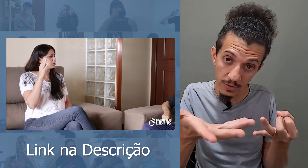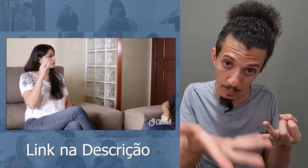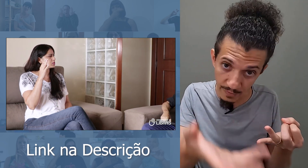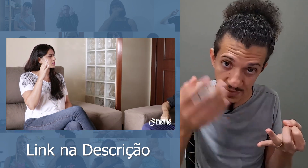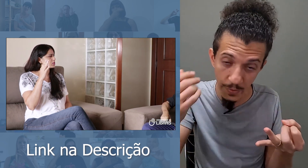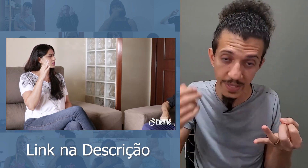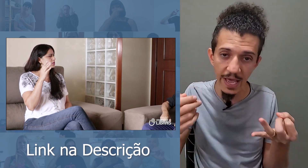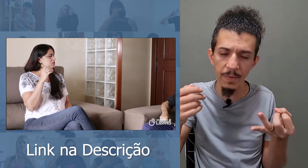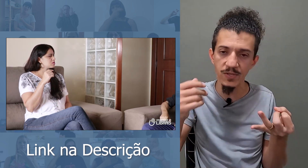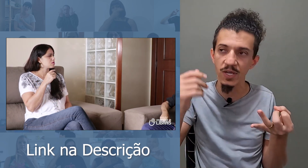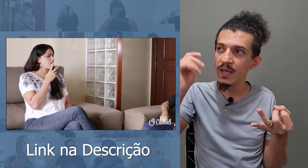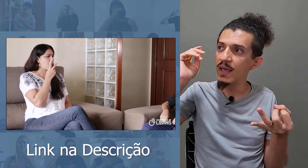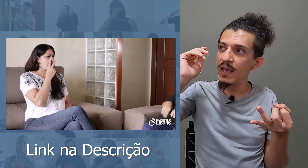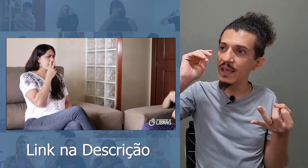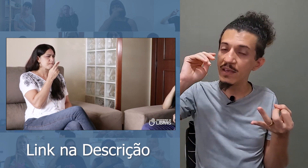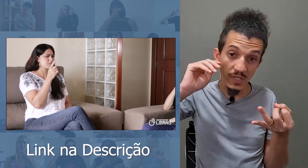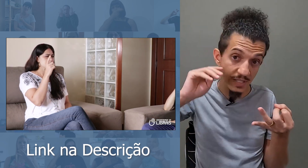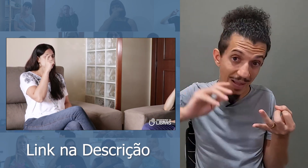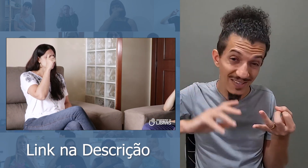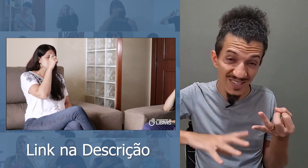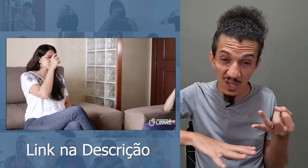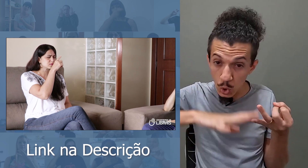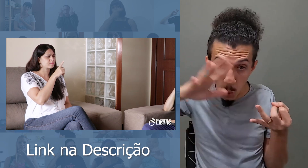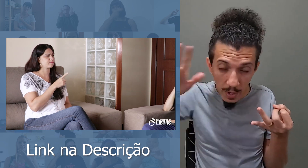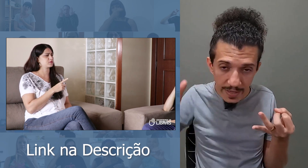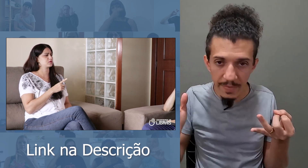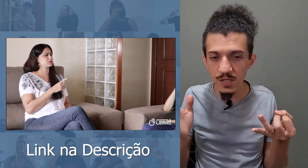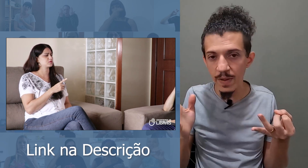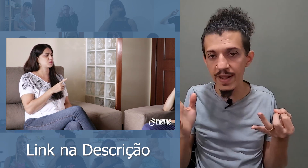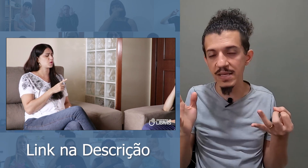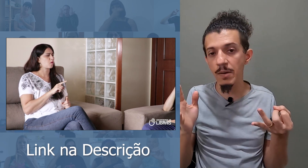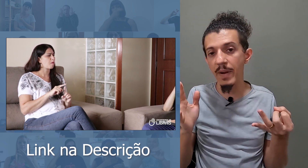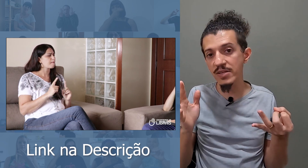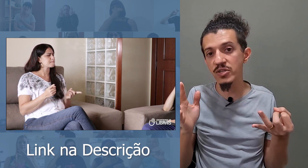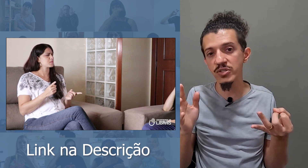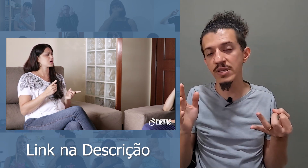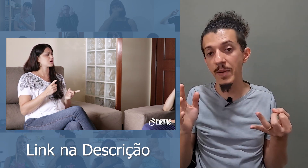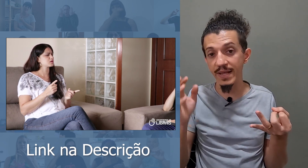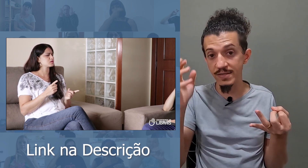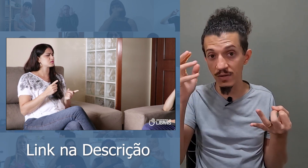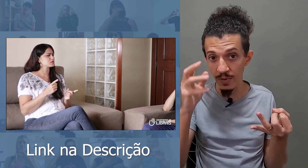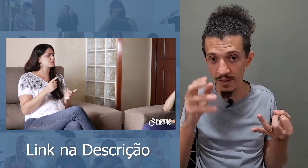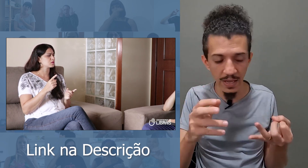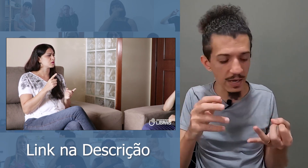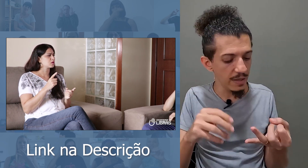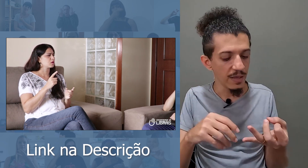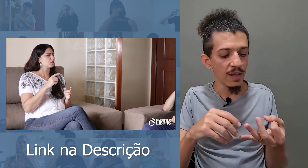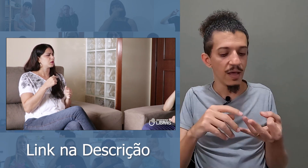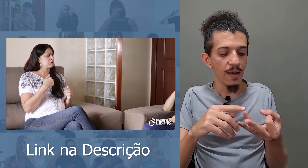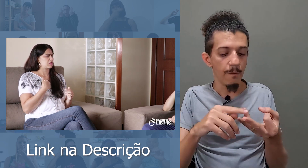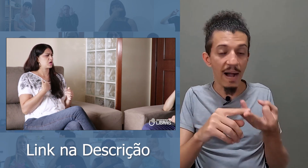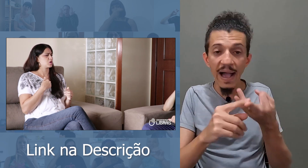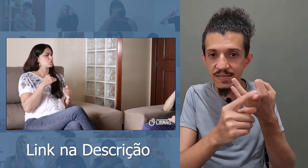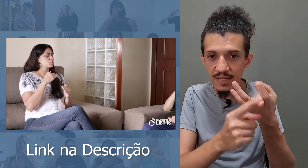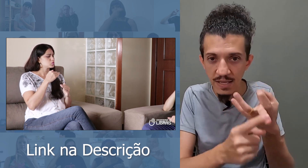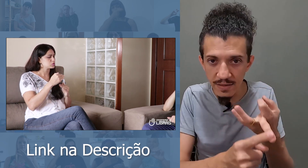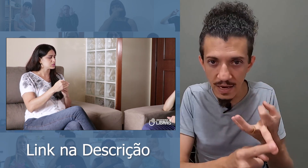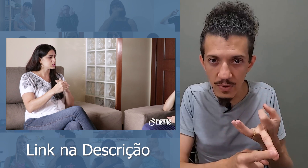Profissão e Intérprete, em que eu sistematizei toda a minha experiência prática de interpretação nele, mais a Escrito da Língua de